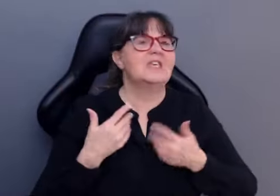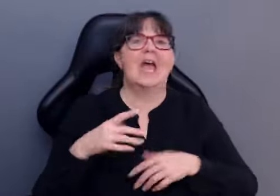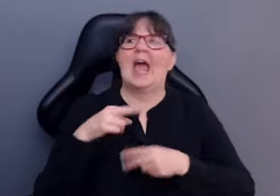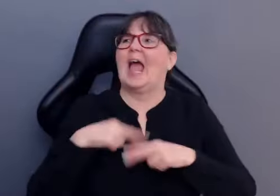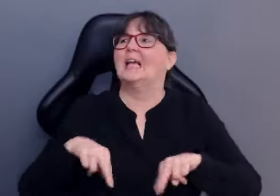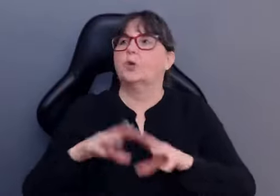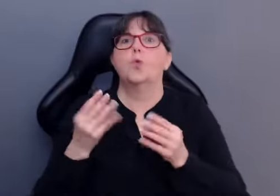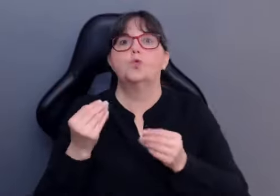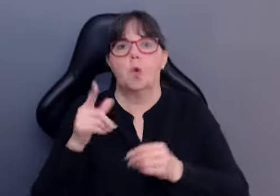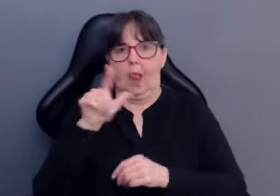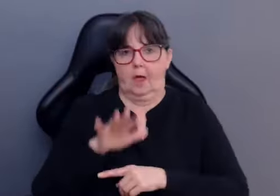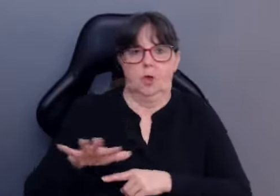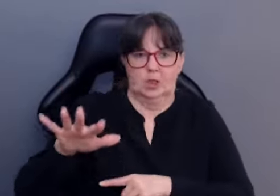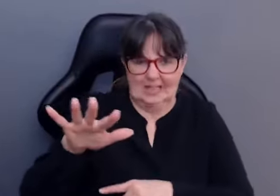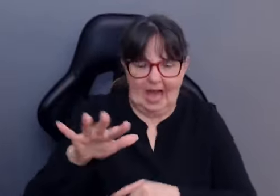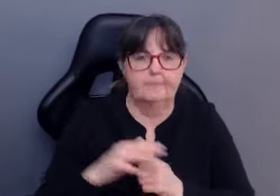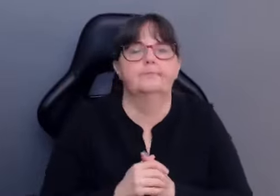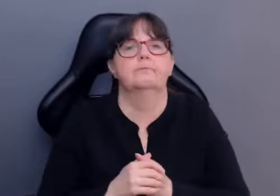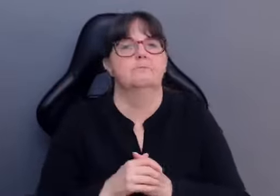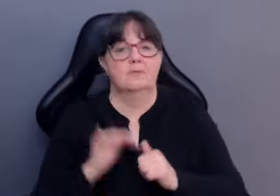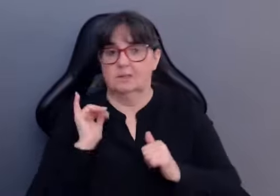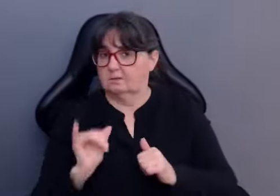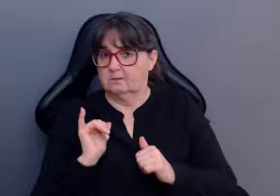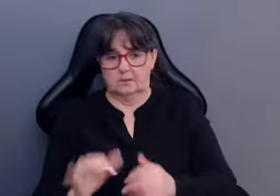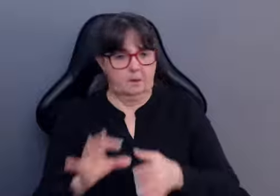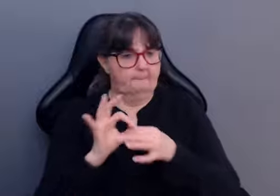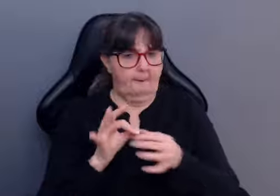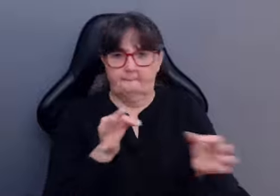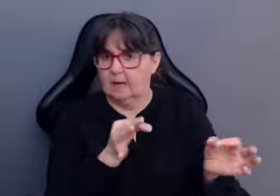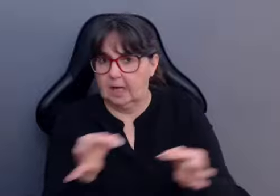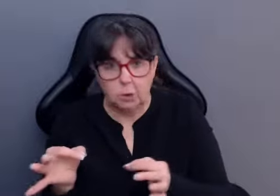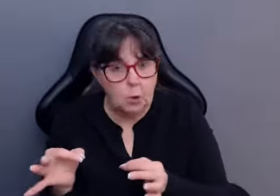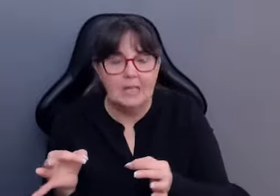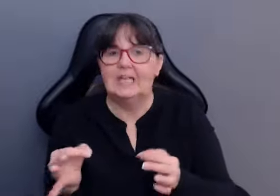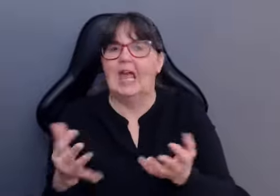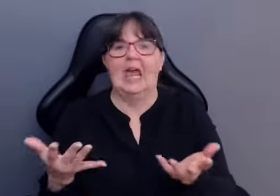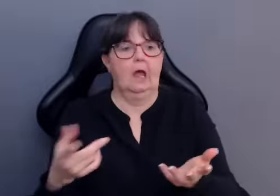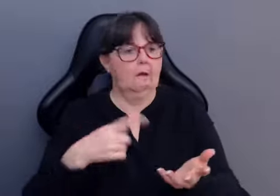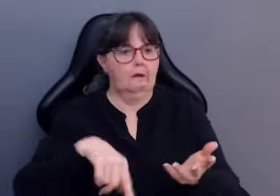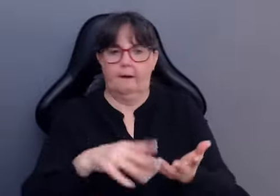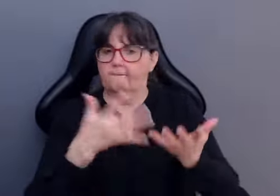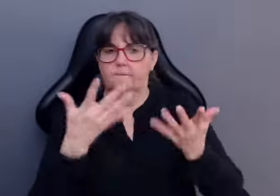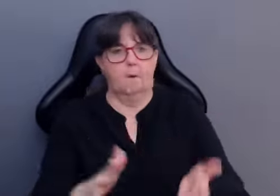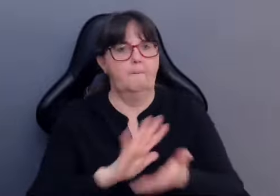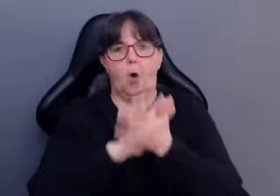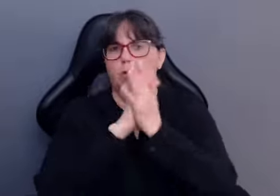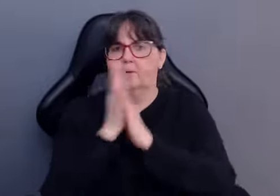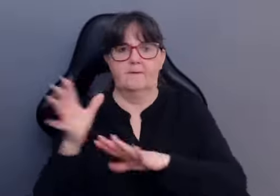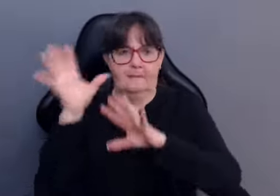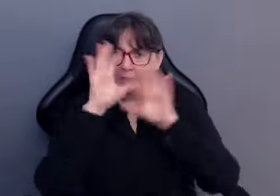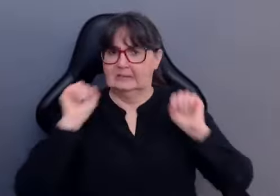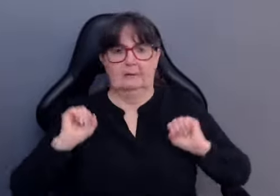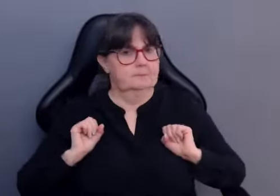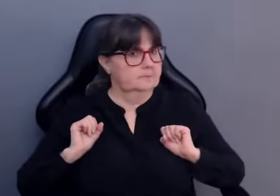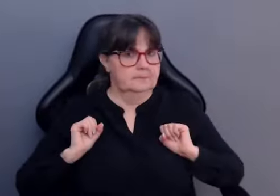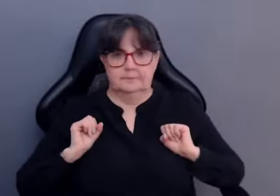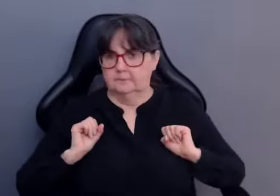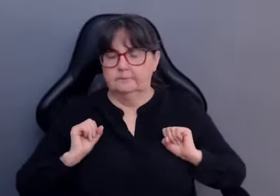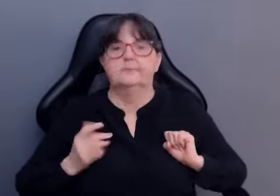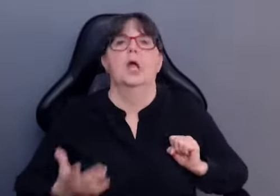Lanaudière. Dans le cas où aucun membre régulier n'accepte d'assumer la présidence, un membre de